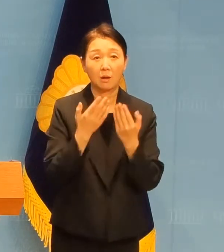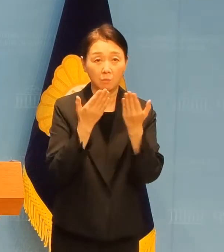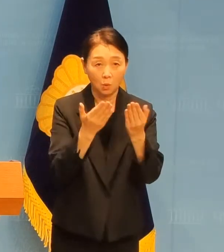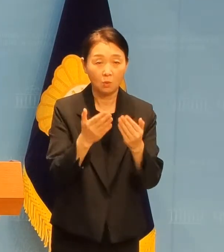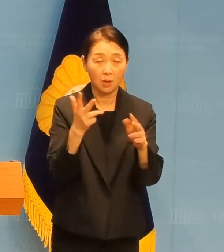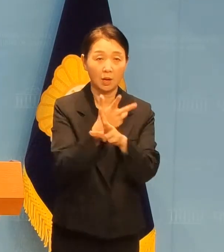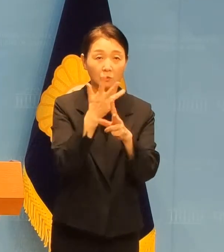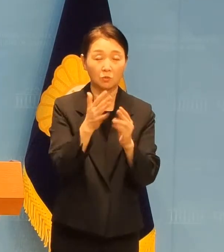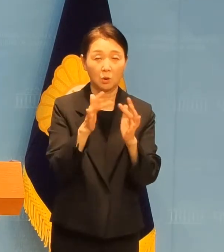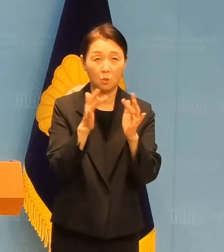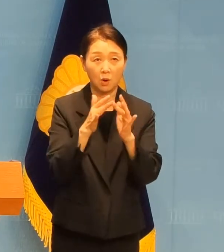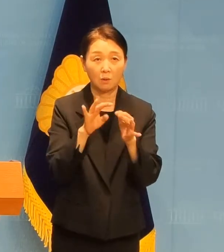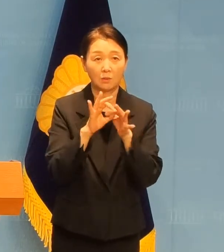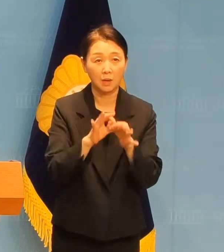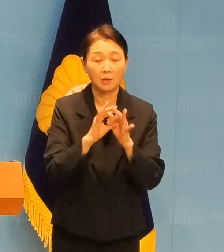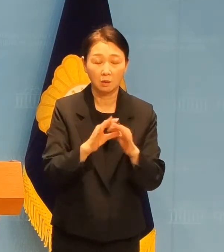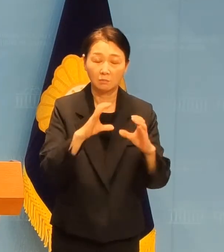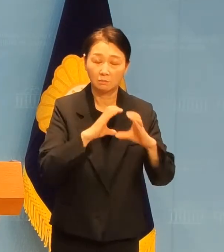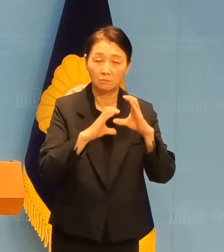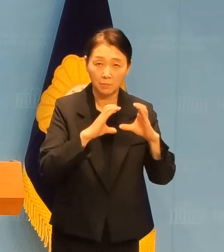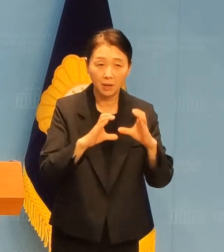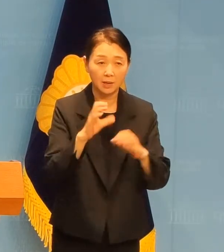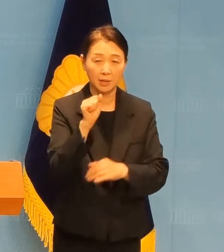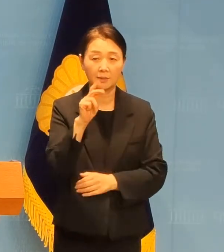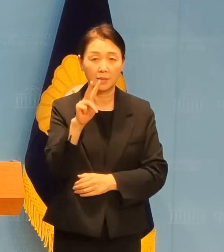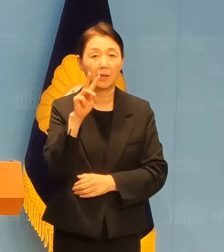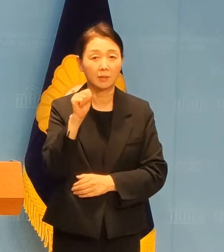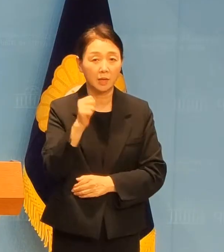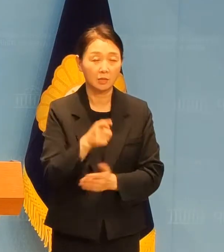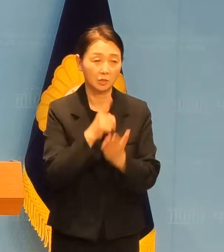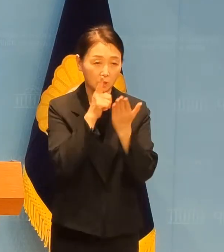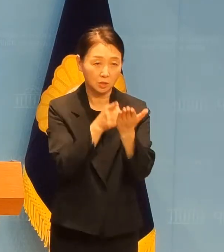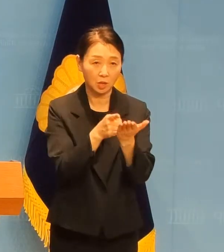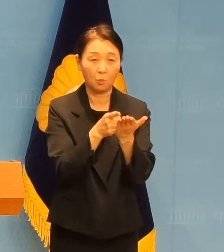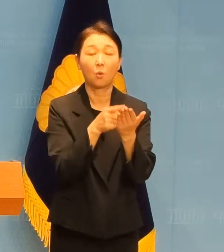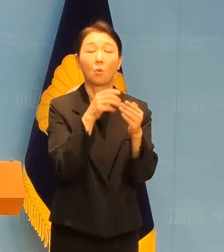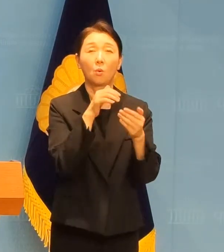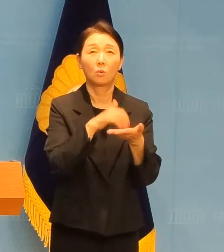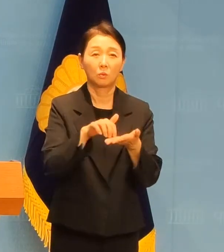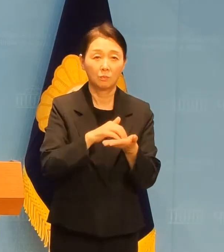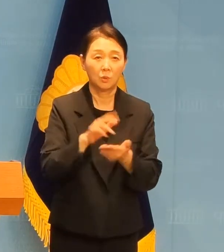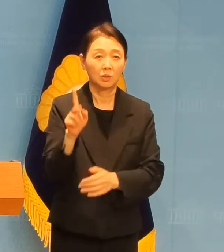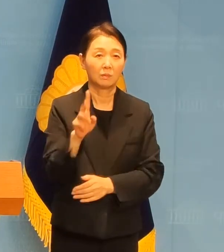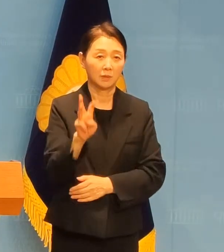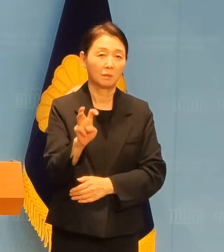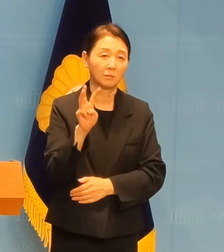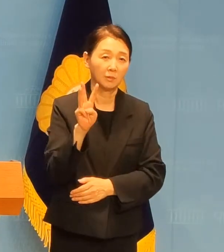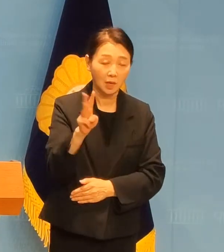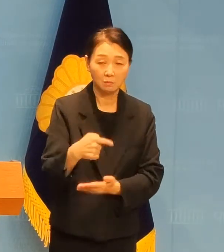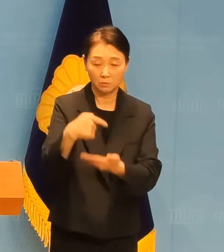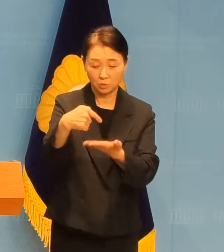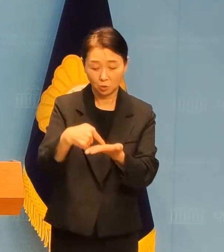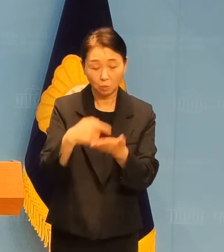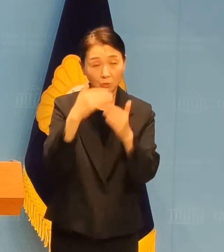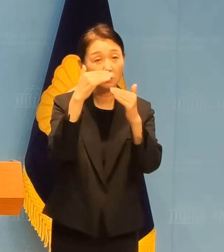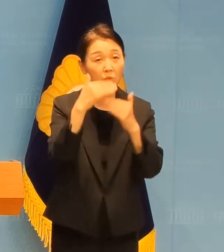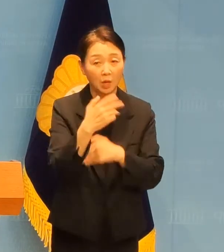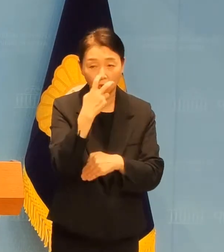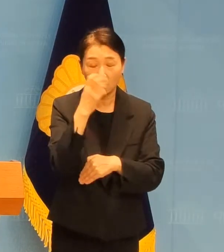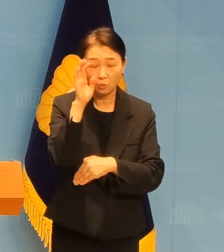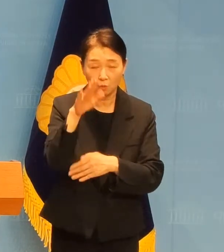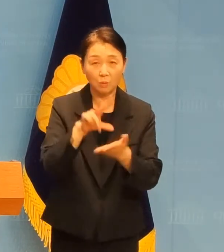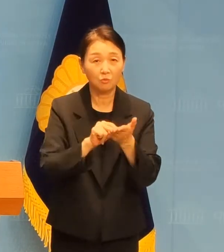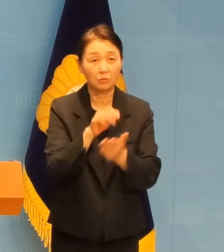한 주간 온라인 부분 커뮤니티나 SNS 등의 제보 건수는 총 233건으로 접수 내용은 검토 후